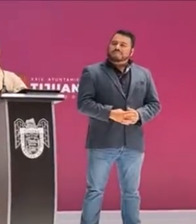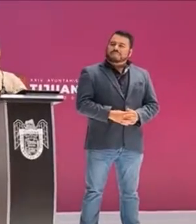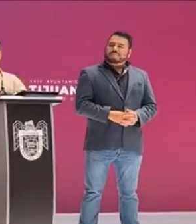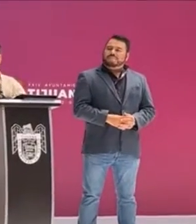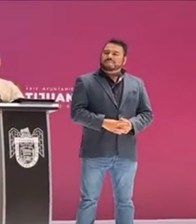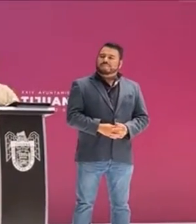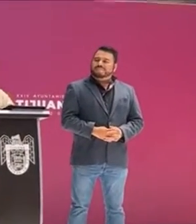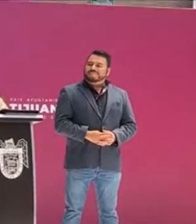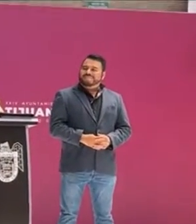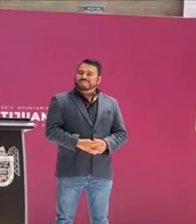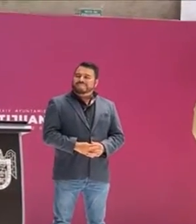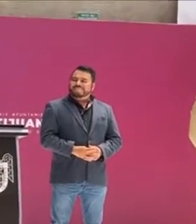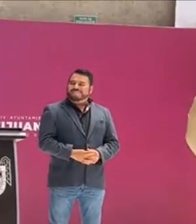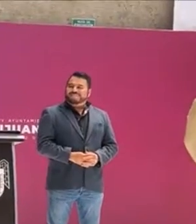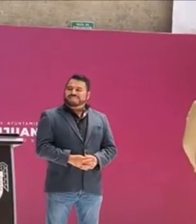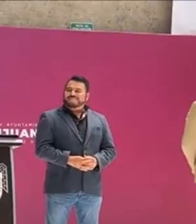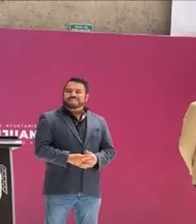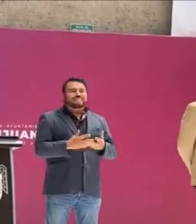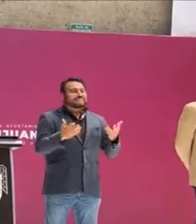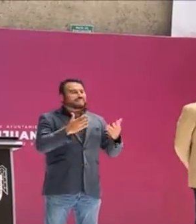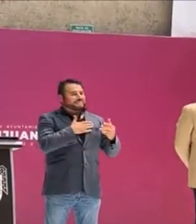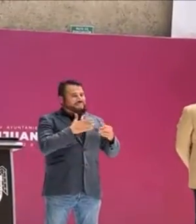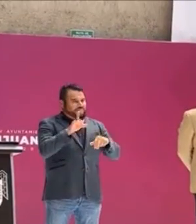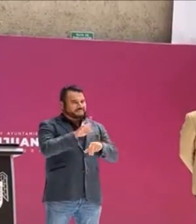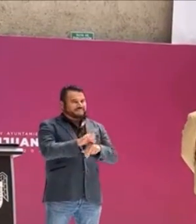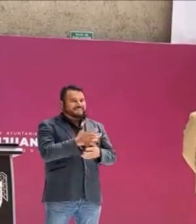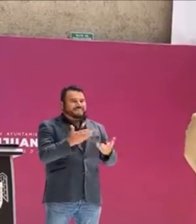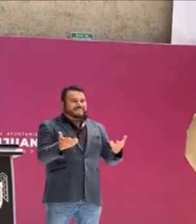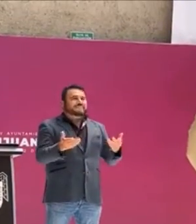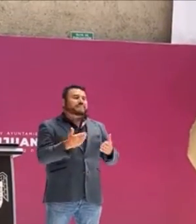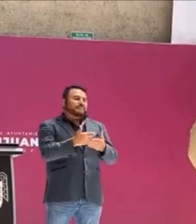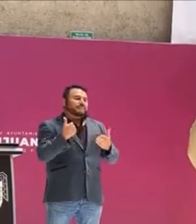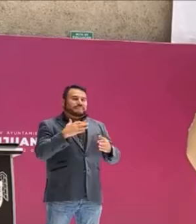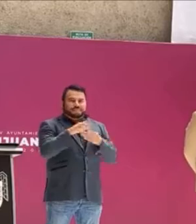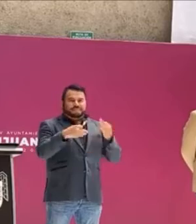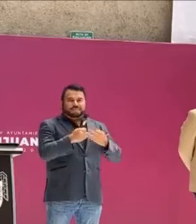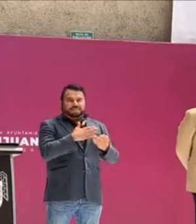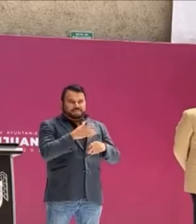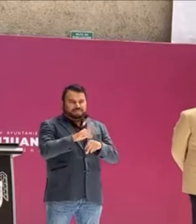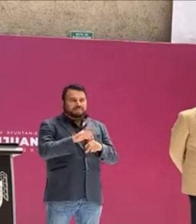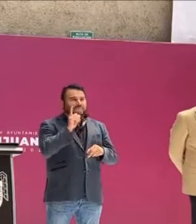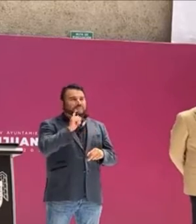Muy buenos días, antes que nada buenos días a la presidenta municipal